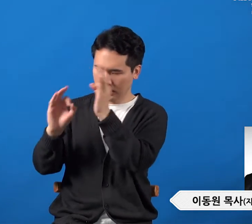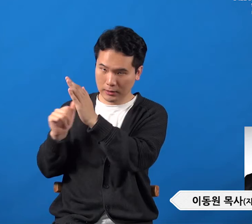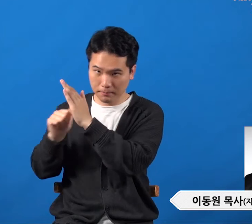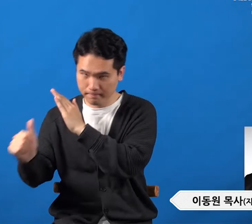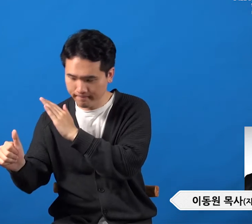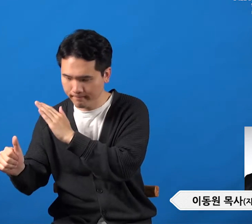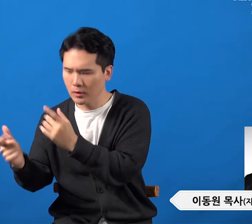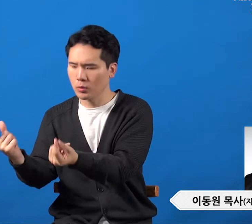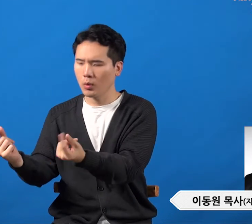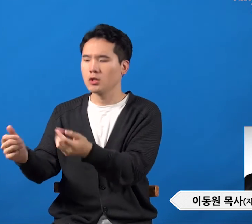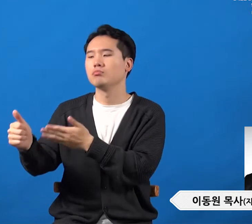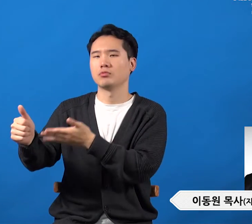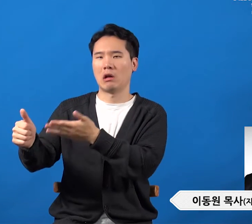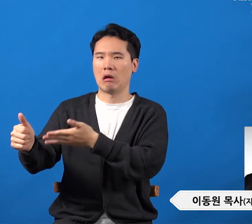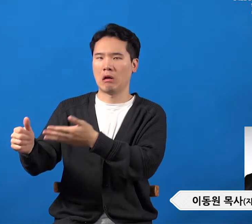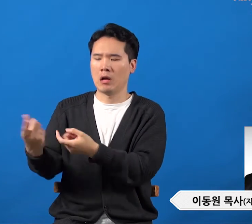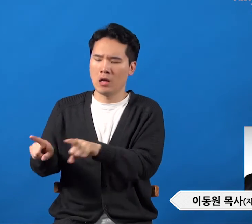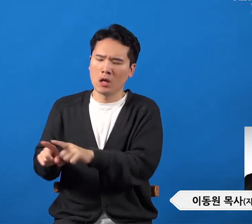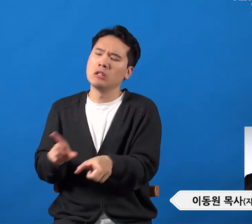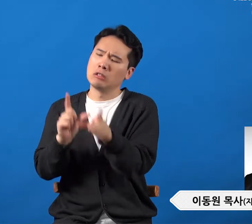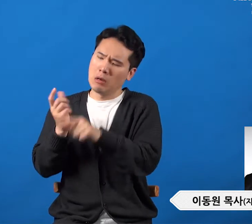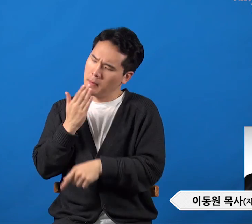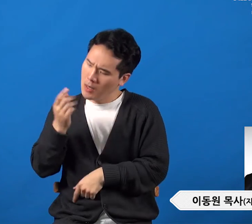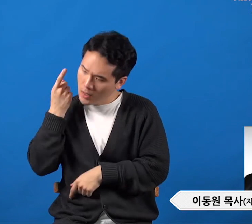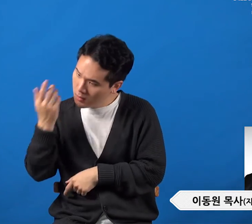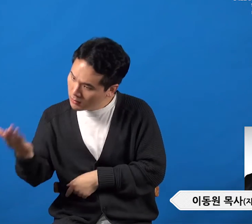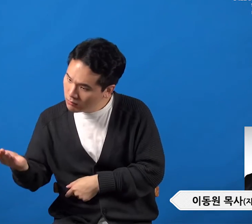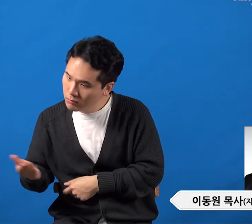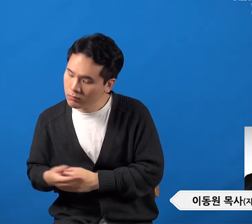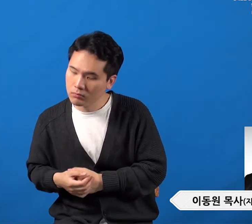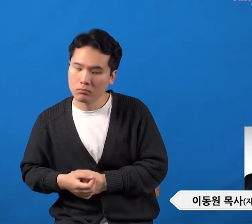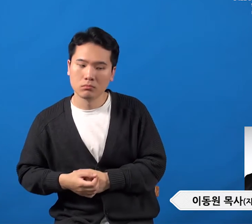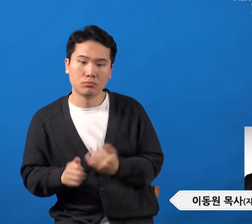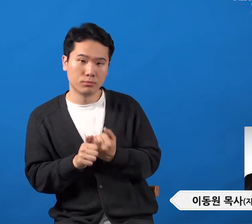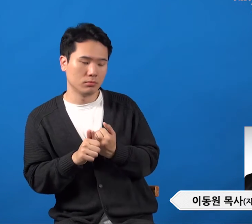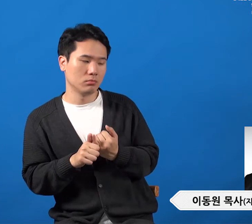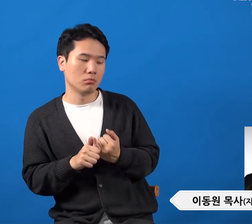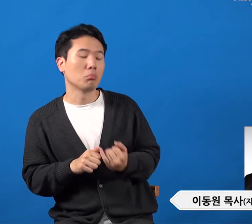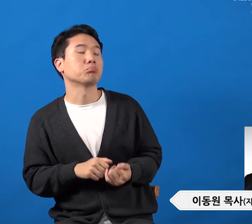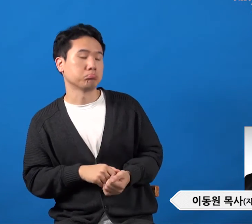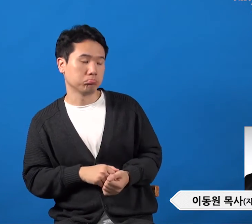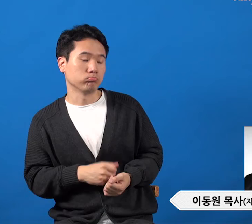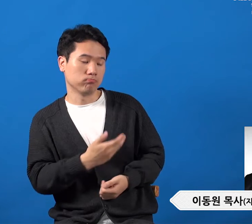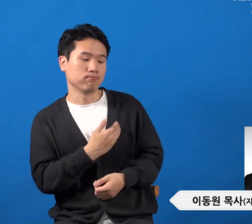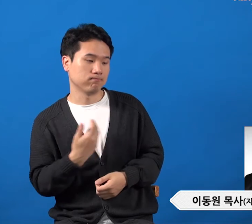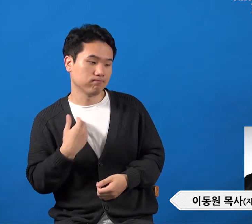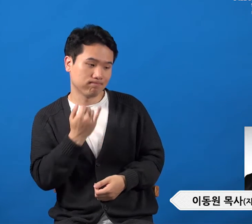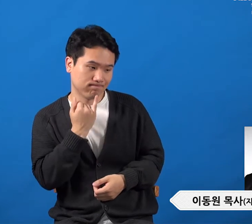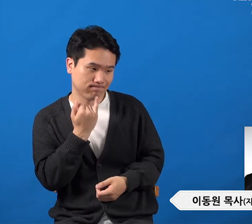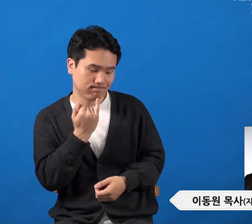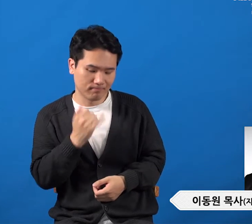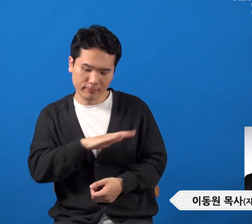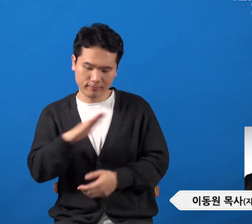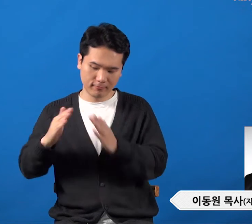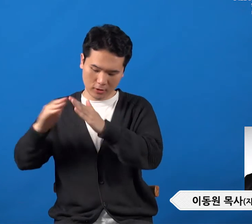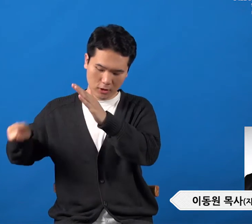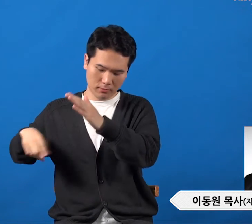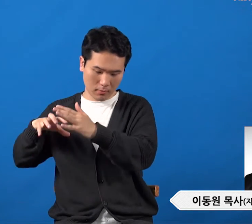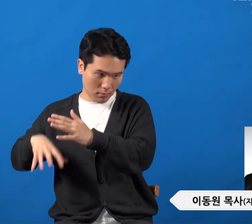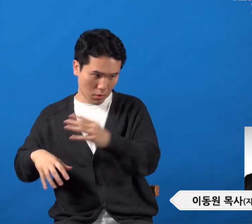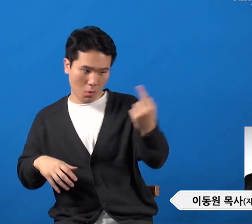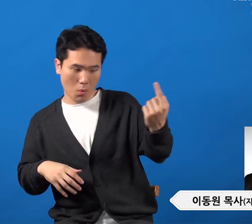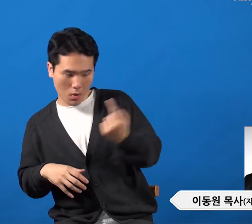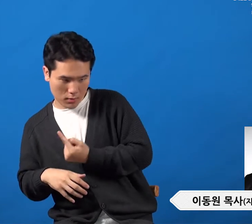같은 얘기를 합니다. 그랬더니 그 부부는 뜻밖에도 그렇게 하세요, 할머니. 저희 집에 와서